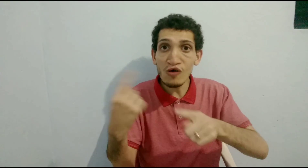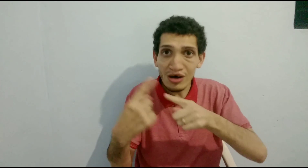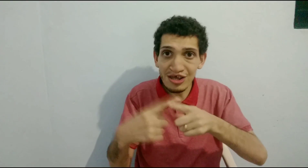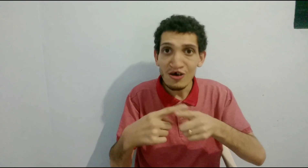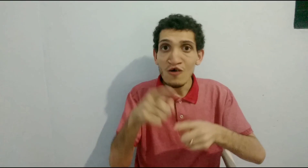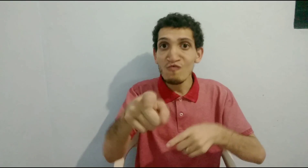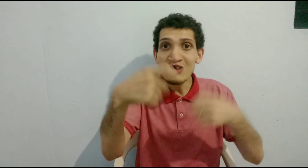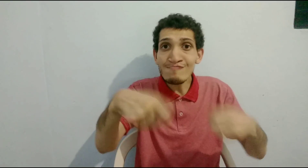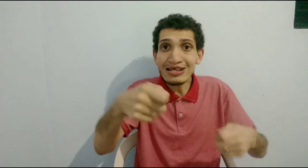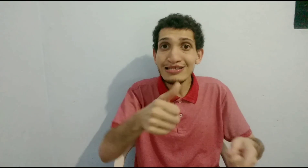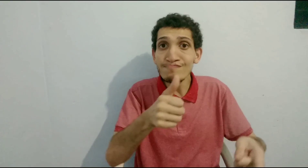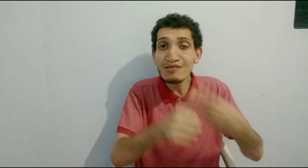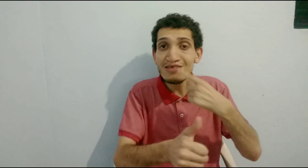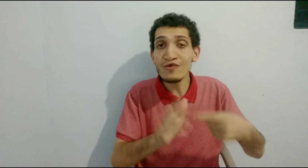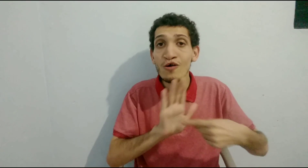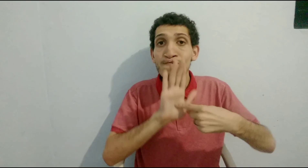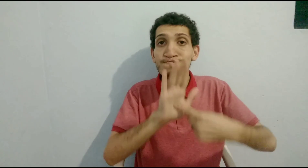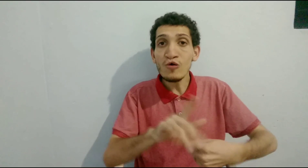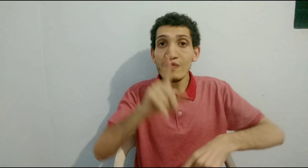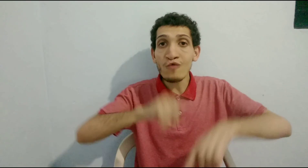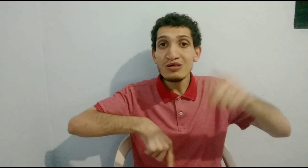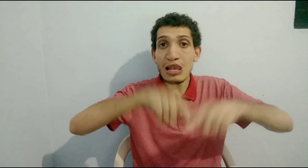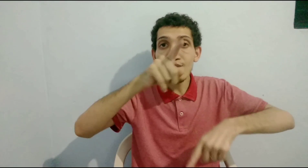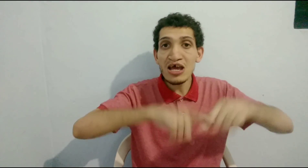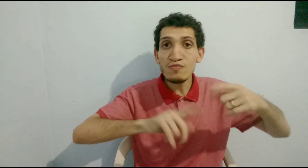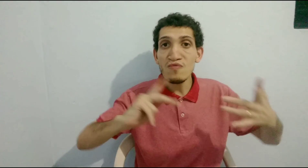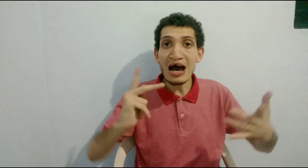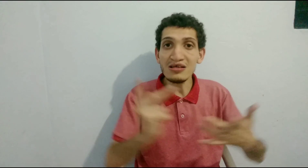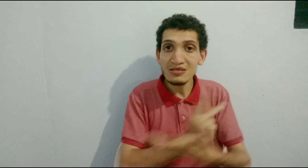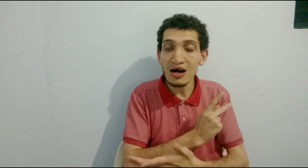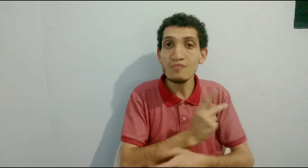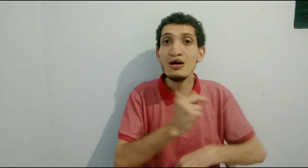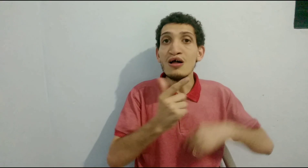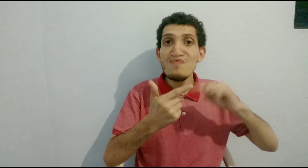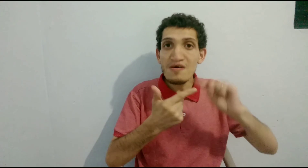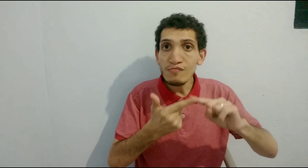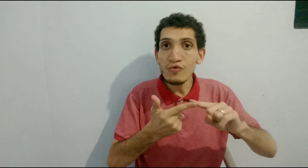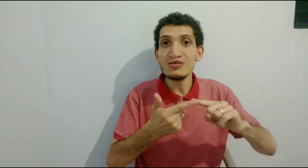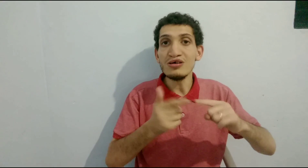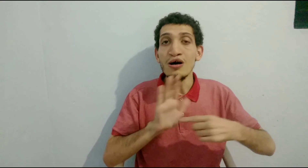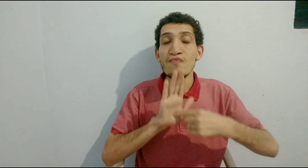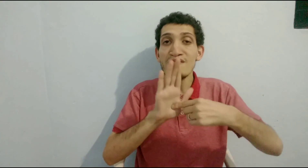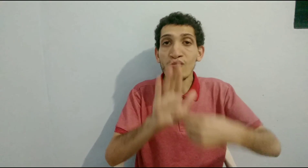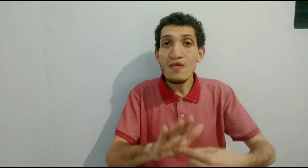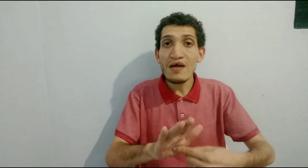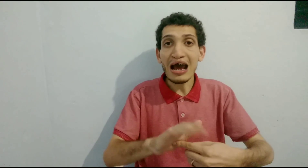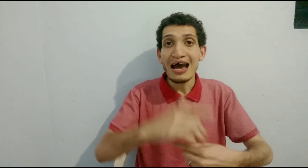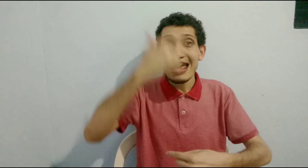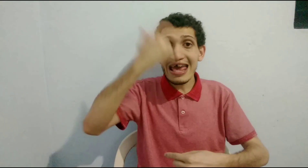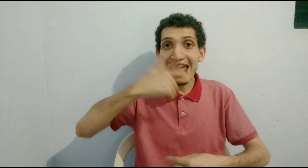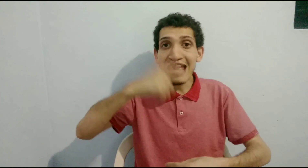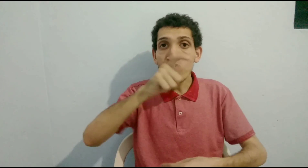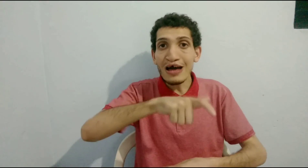Por quê? Você precisa, primeiro, mostrar os elementos da ação, depois, demonstrar quem está